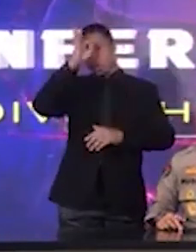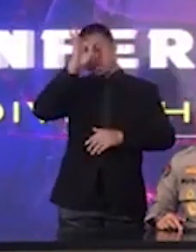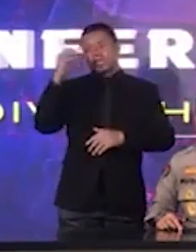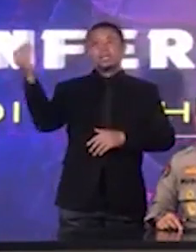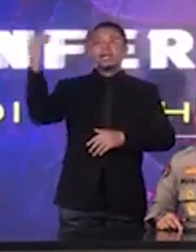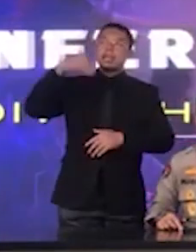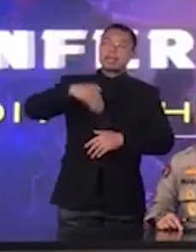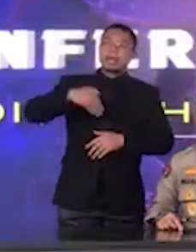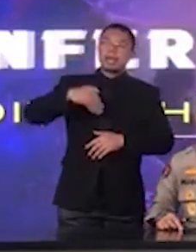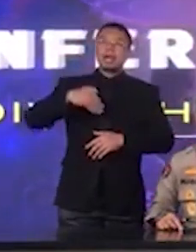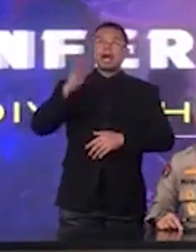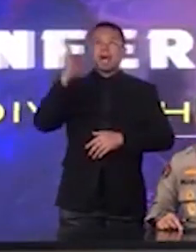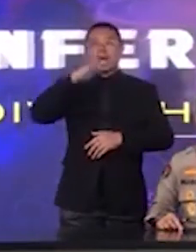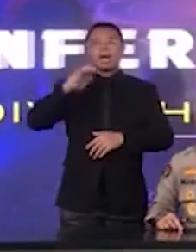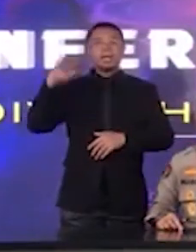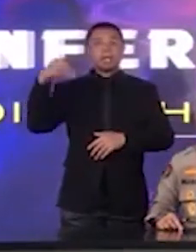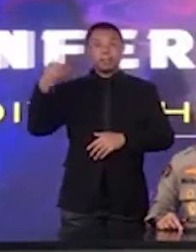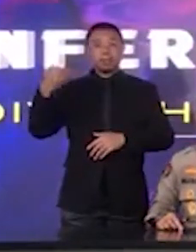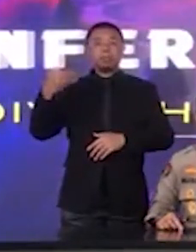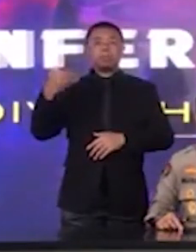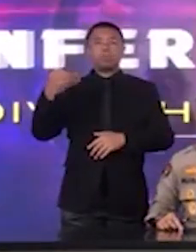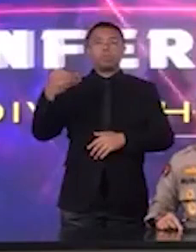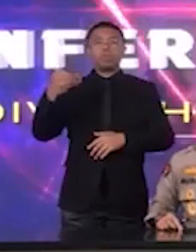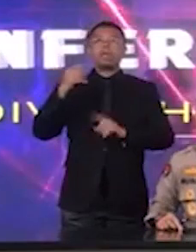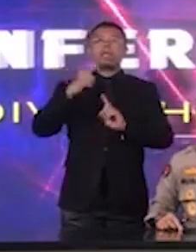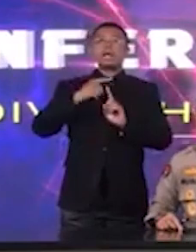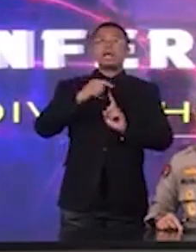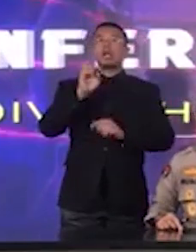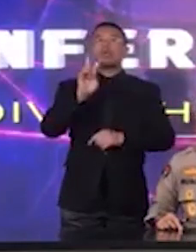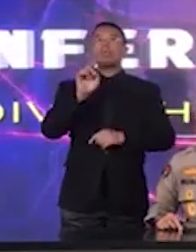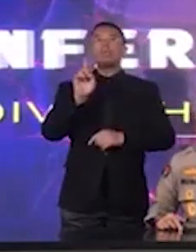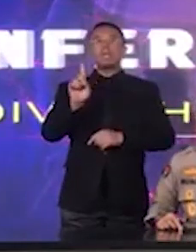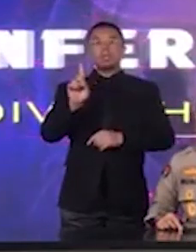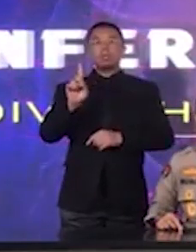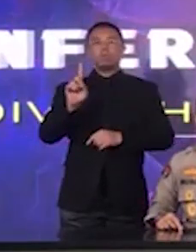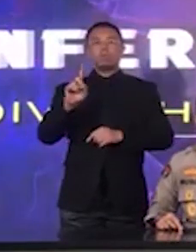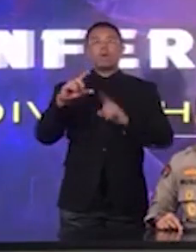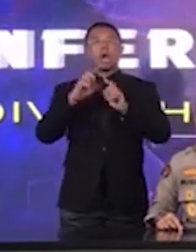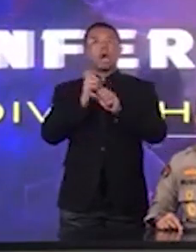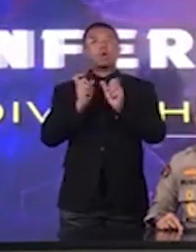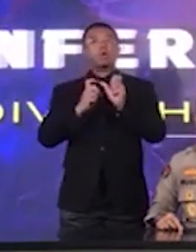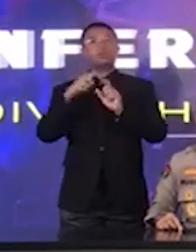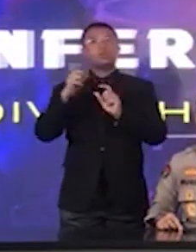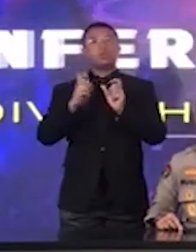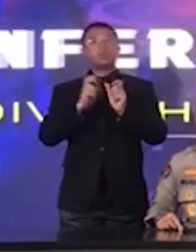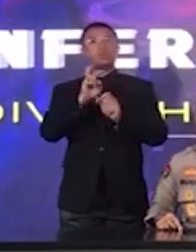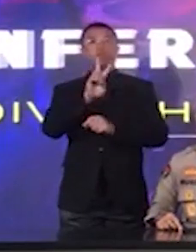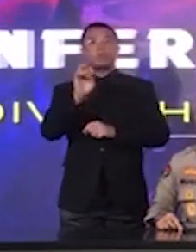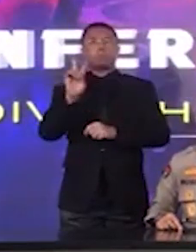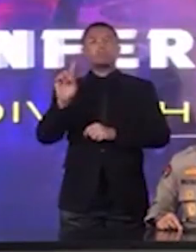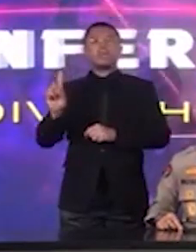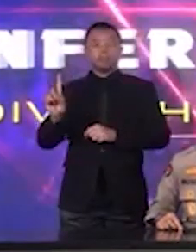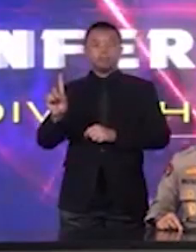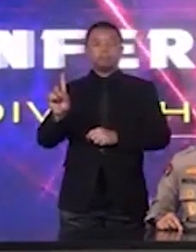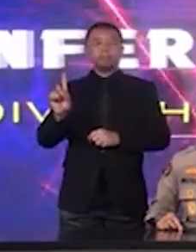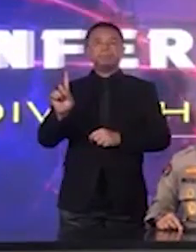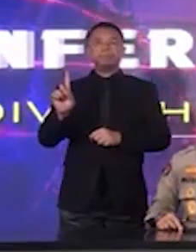pada hari Sabtu, tanggal 21 Agustus